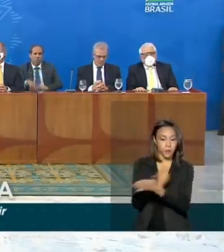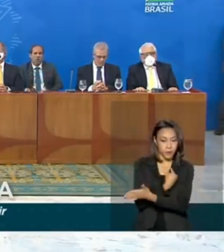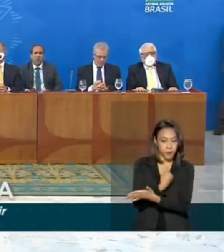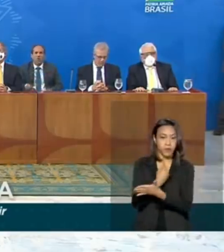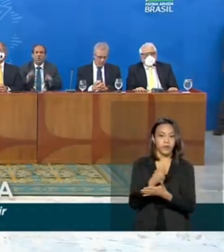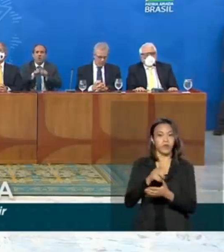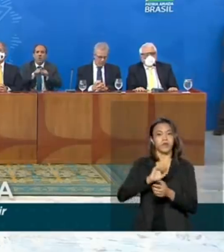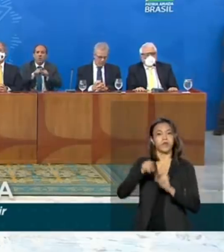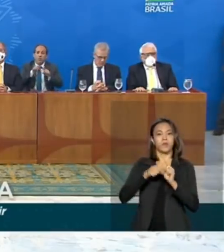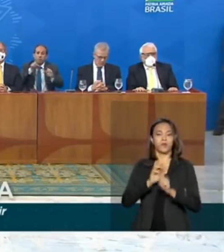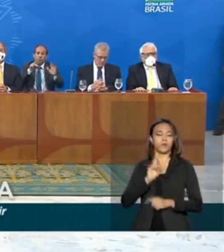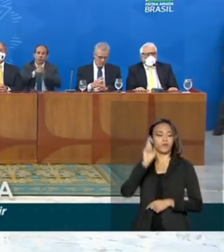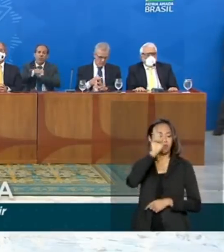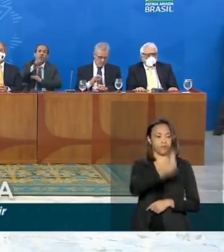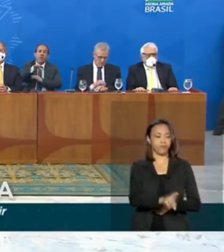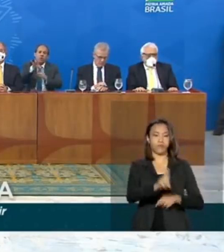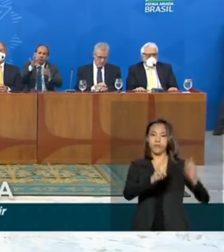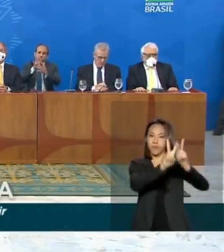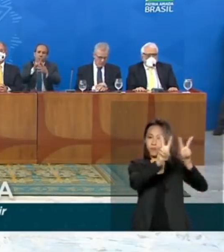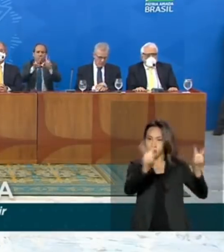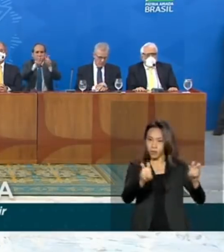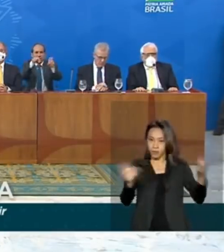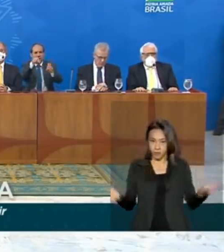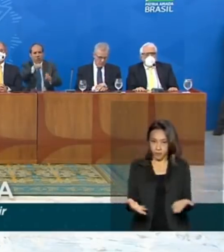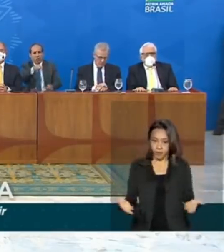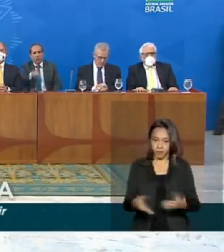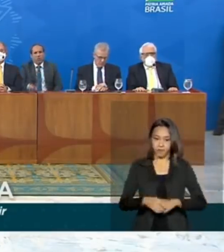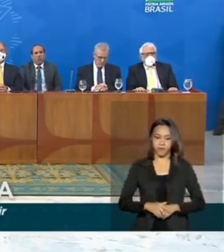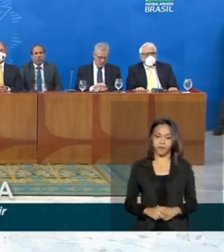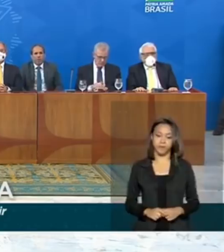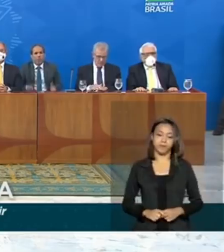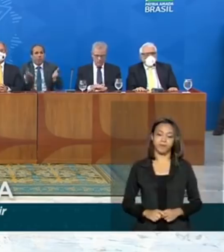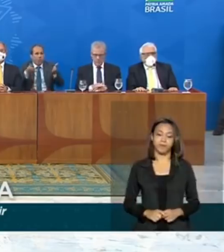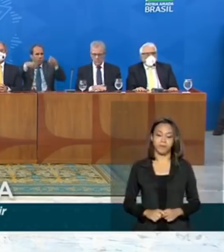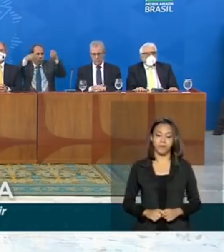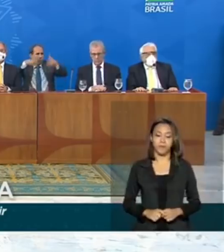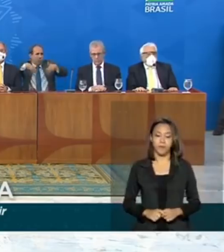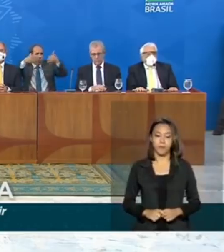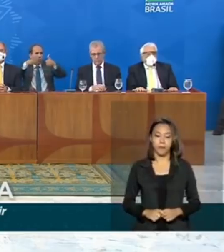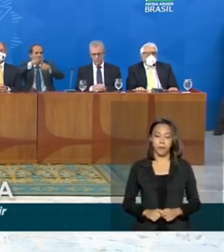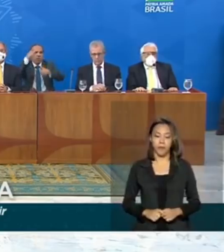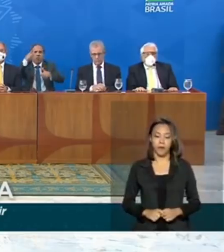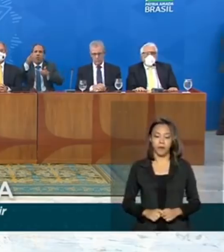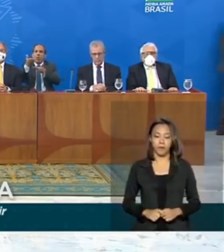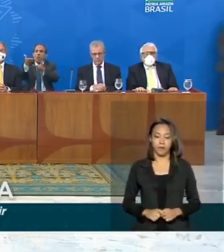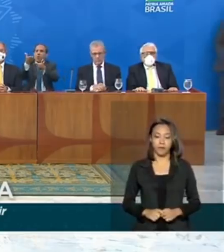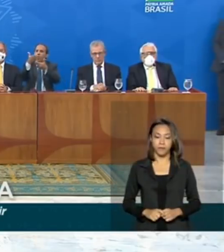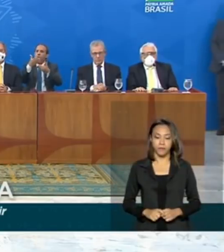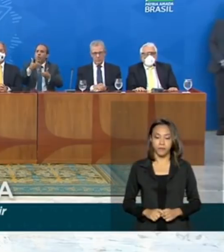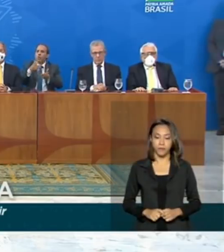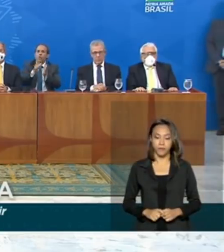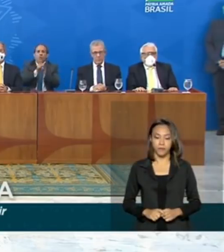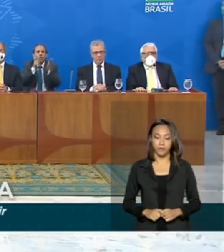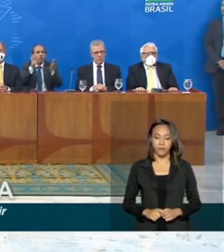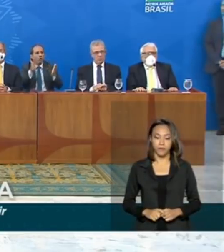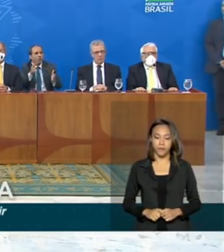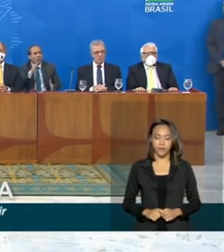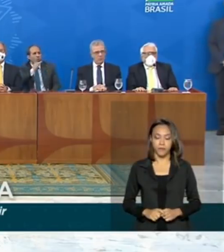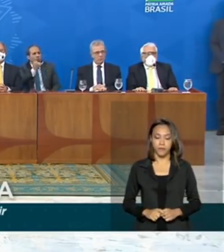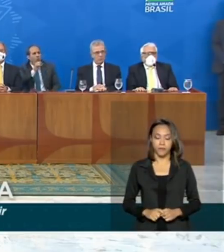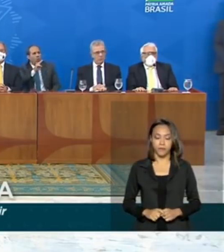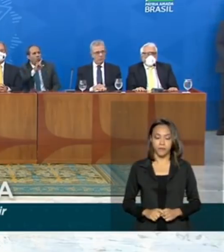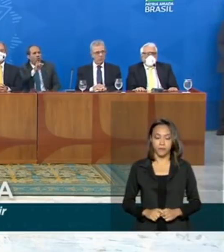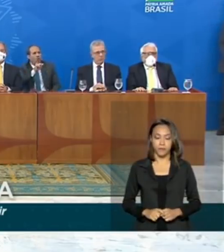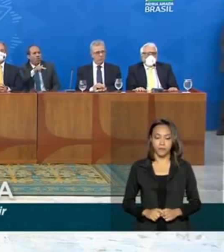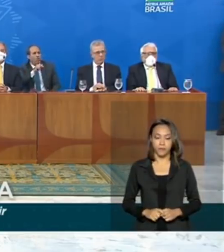pergunta direcionada ao tema que foi tratado aqui hoje. Então, para a primeira pergunta, eu convido a jornalista Juliana Lopes,